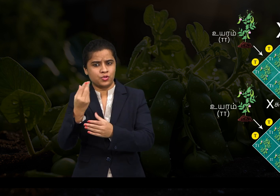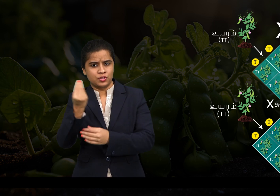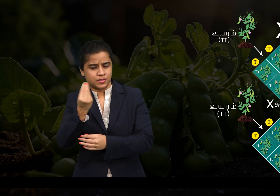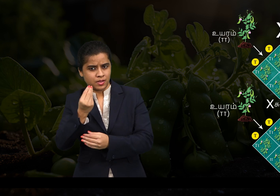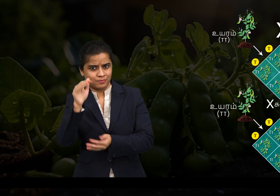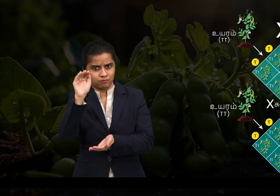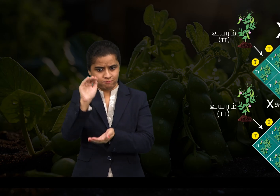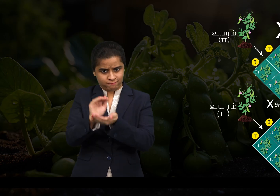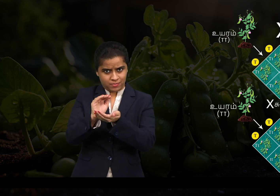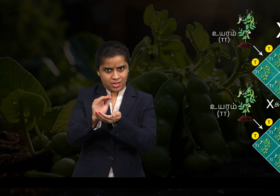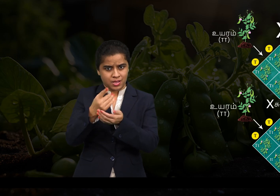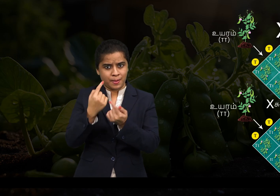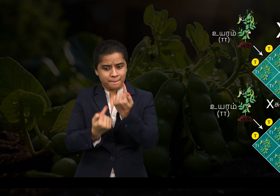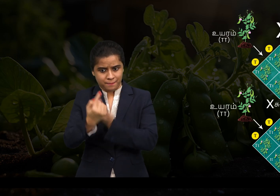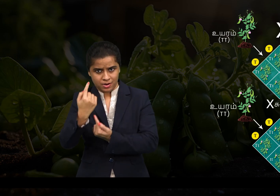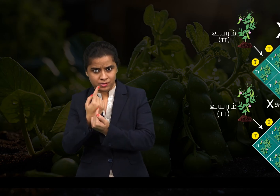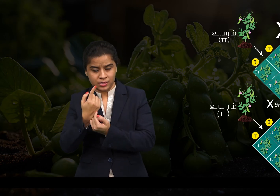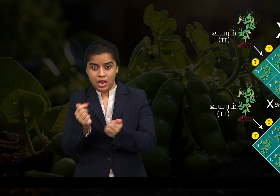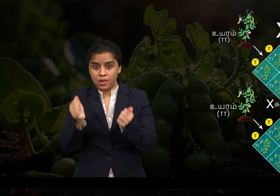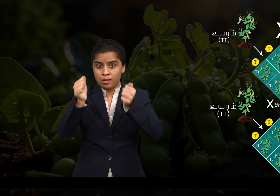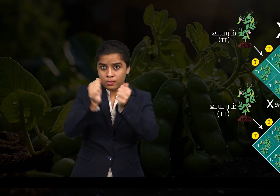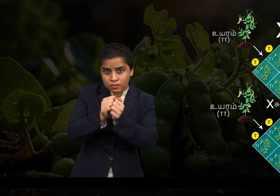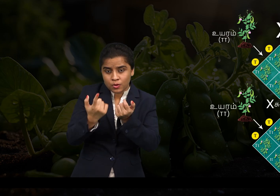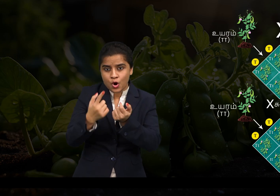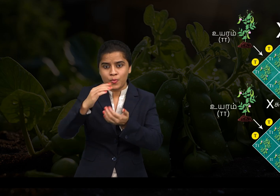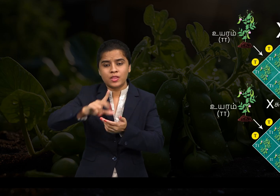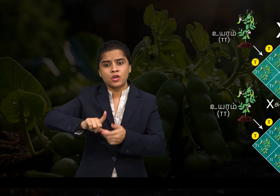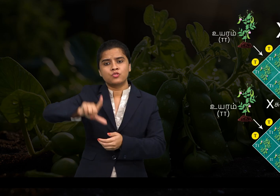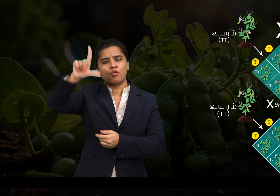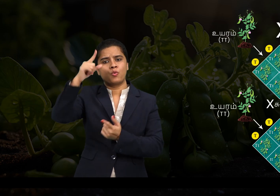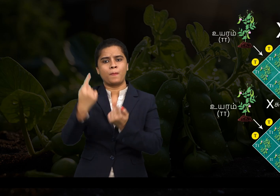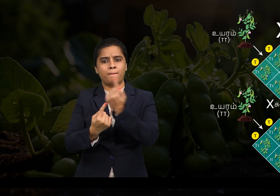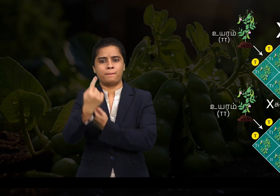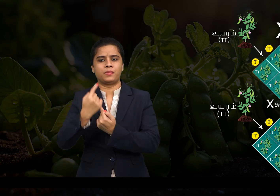தாவரங்களுடன் சில குள்ள தாவரங்களை உற்பத்தி செய்தது.